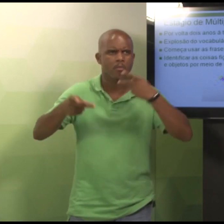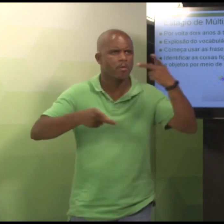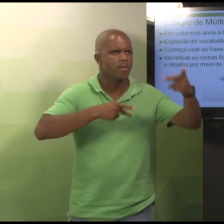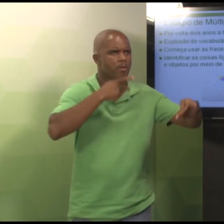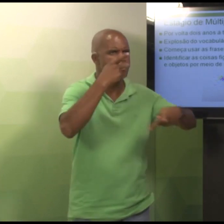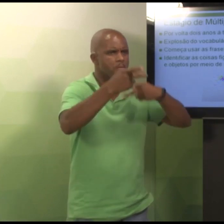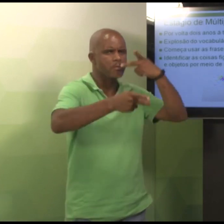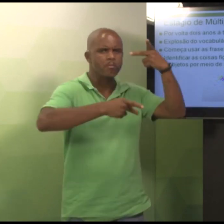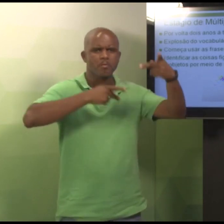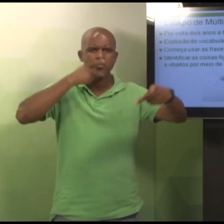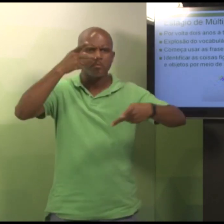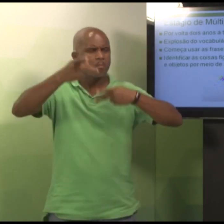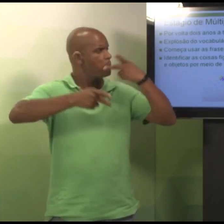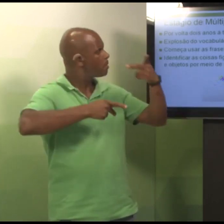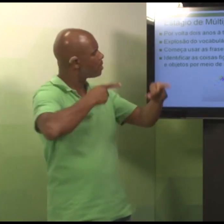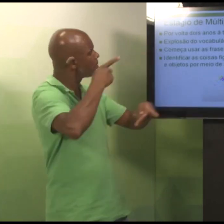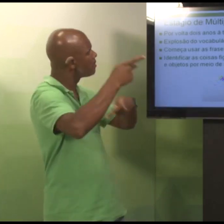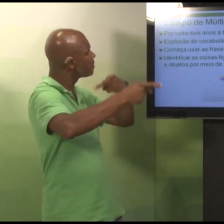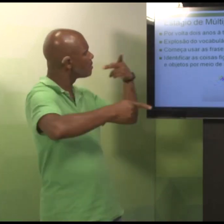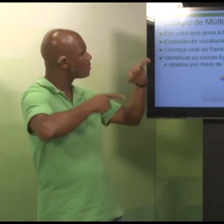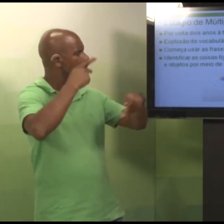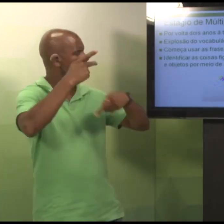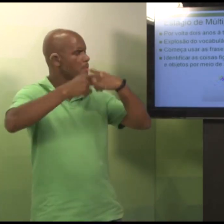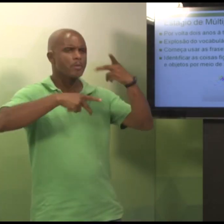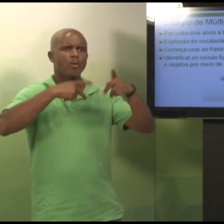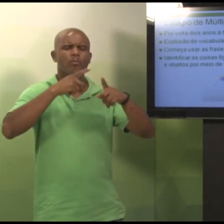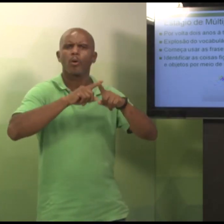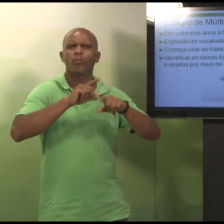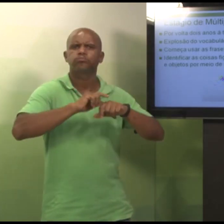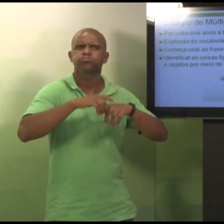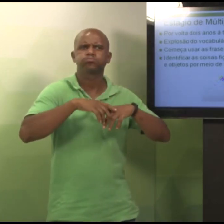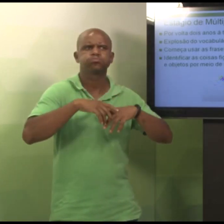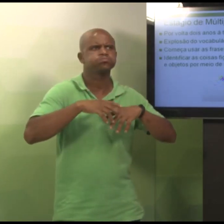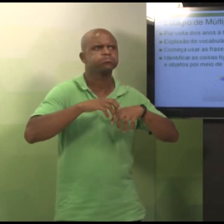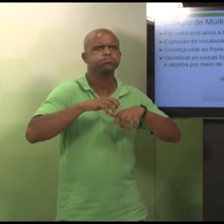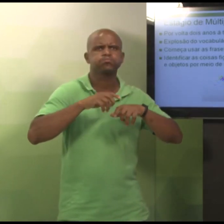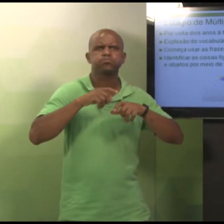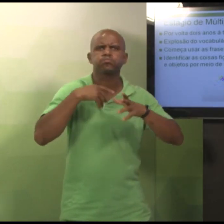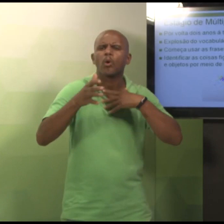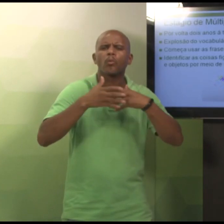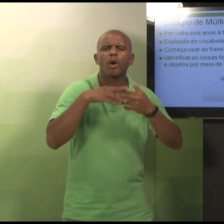seu vocabulário e utilizando no processo conversacional,